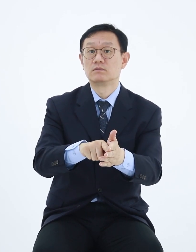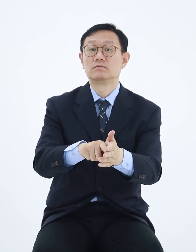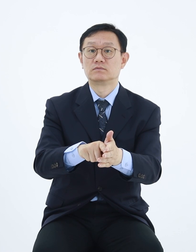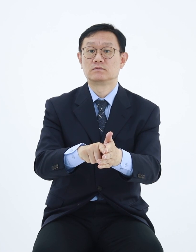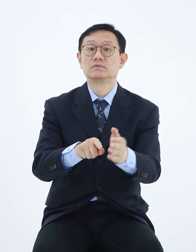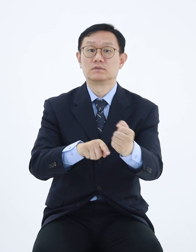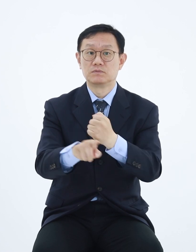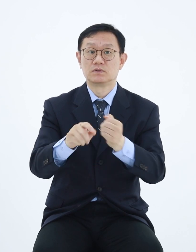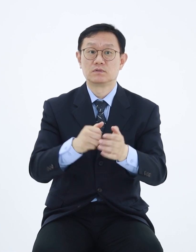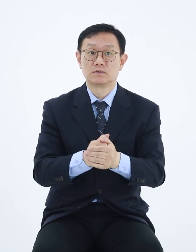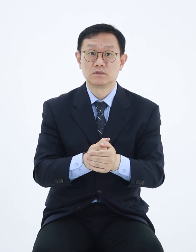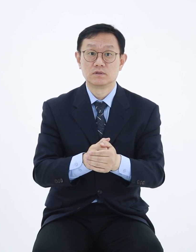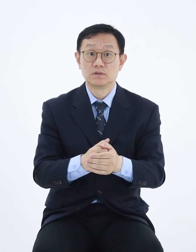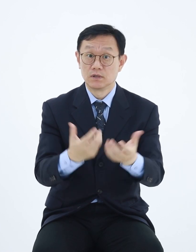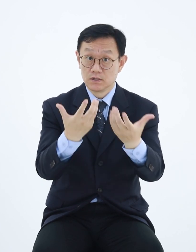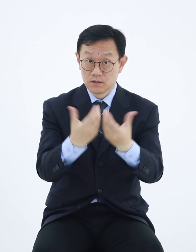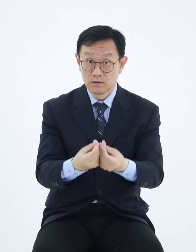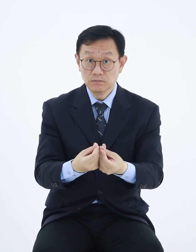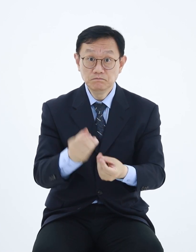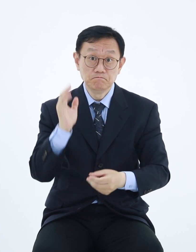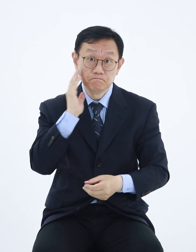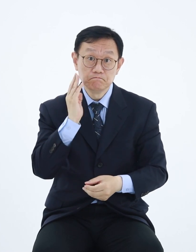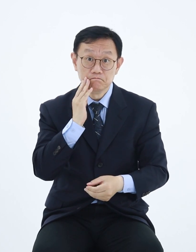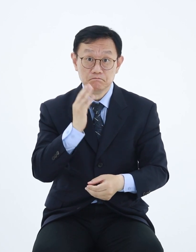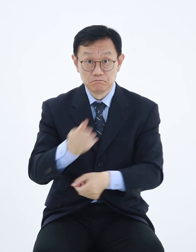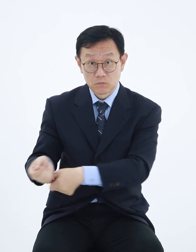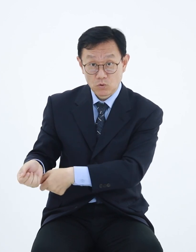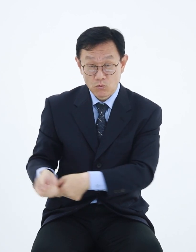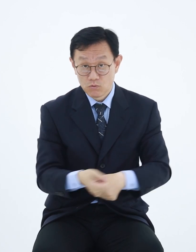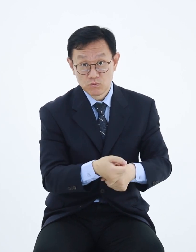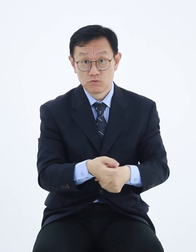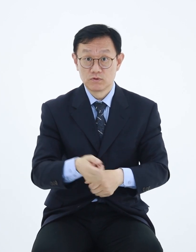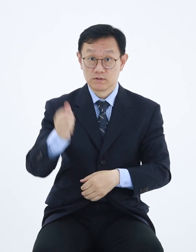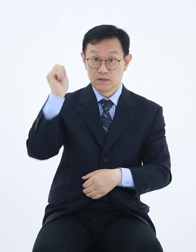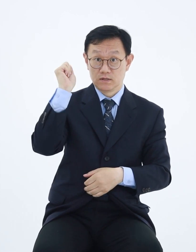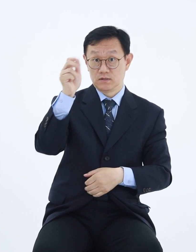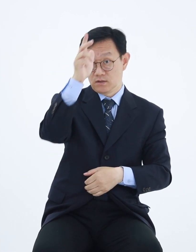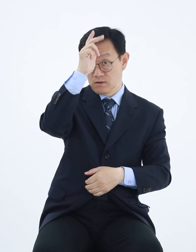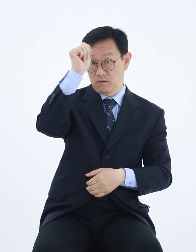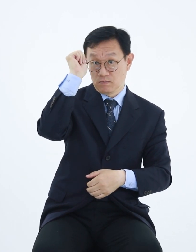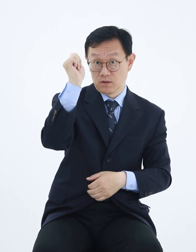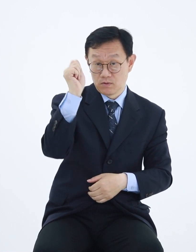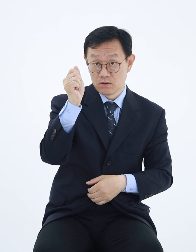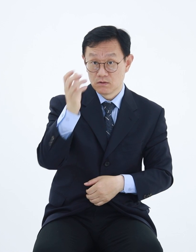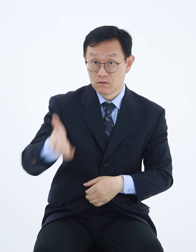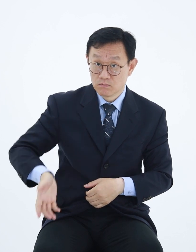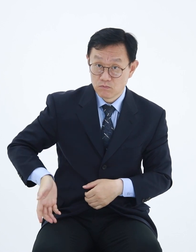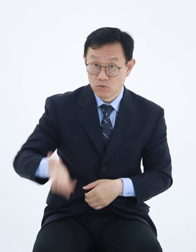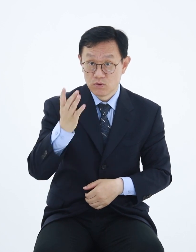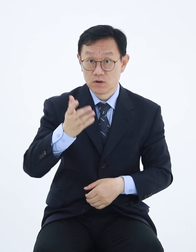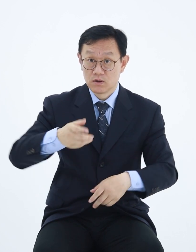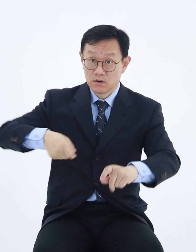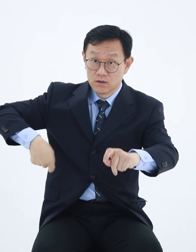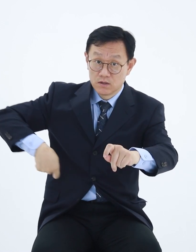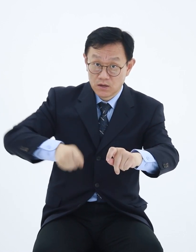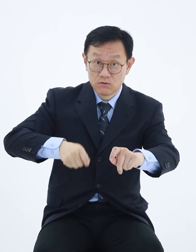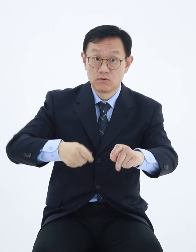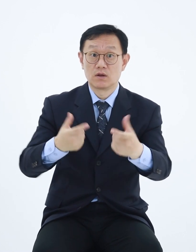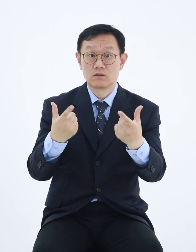의미한다. 예를 들어 청각장애인은 골프, 테니스, 배드민턴, 볼링, 당구와 같은